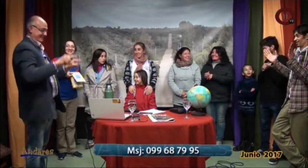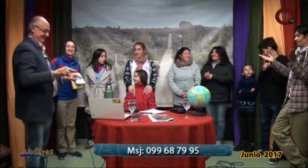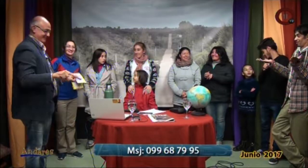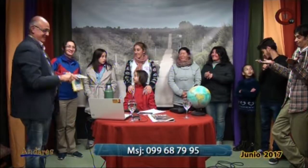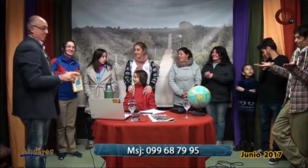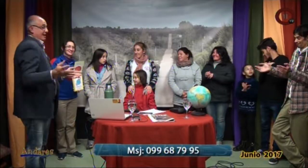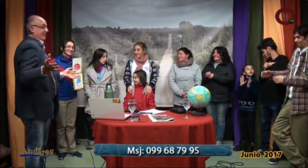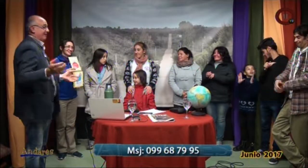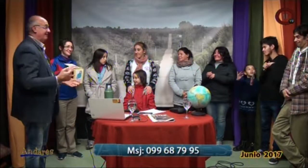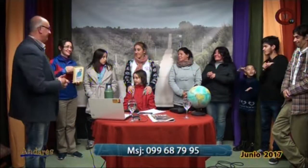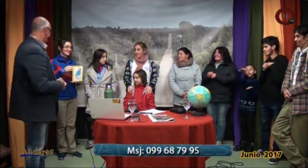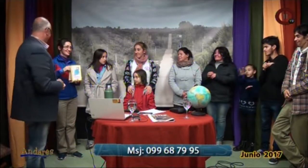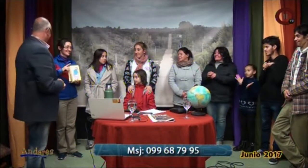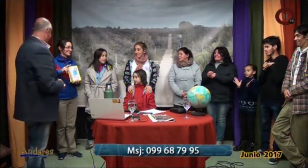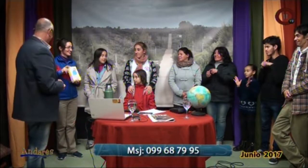Cuadrado